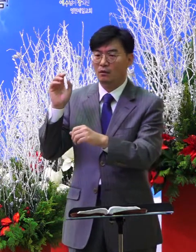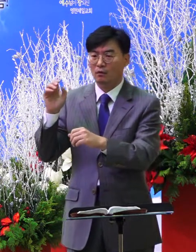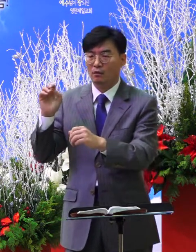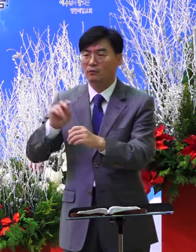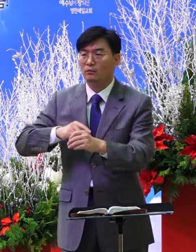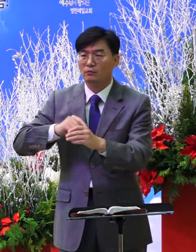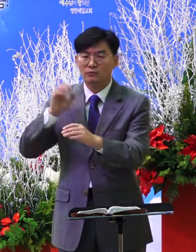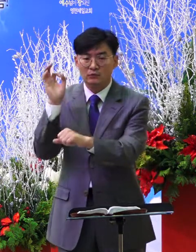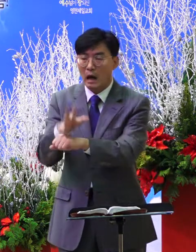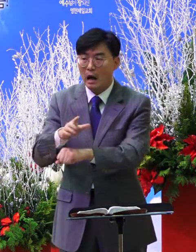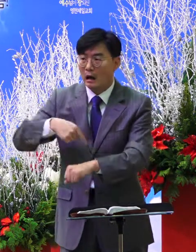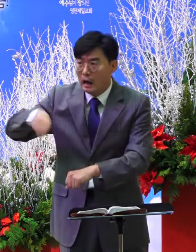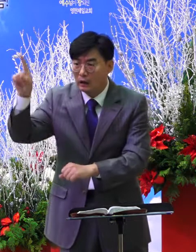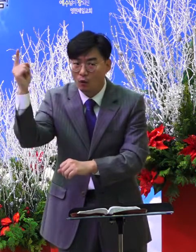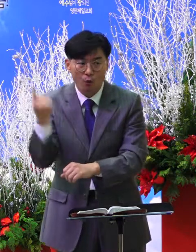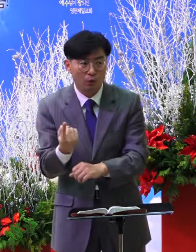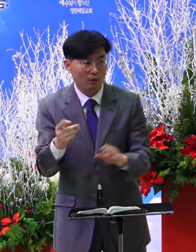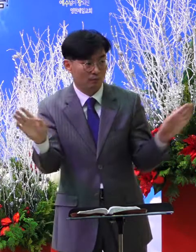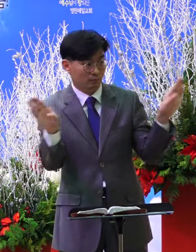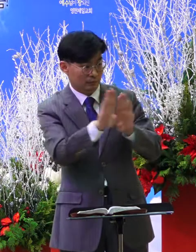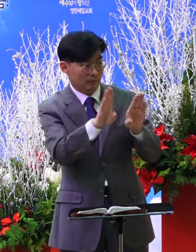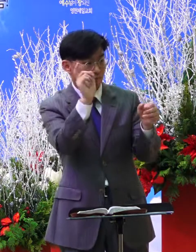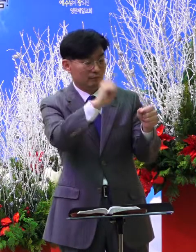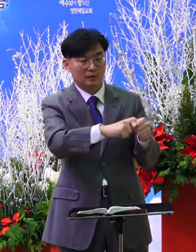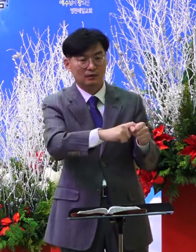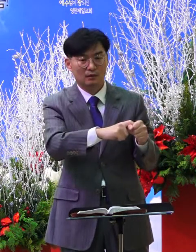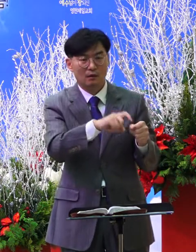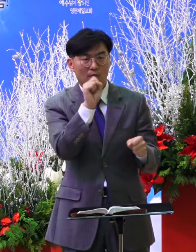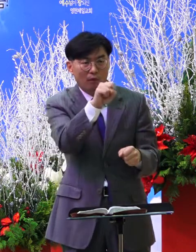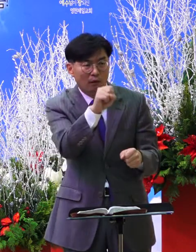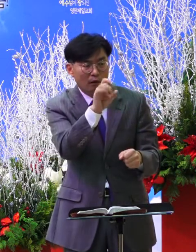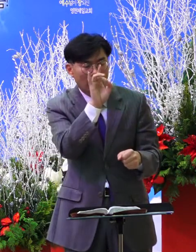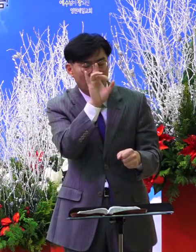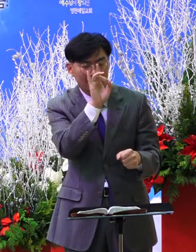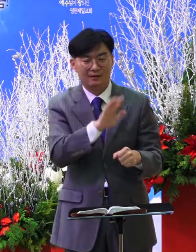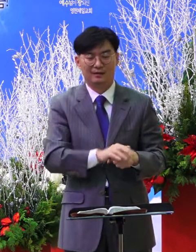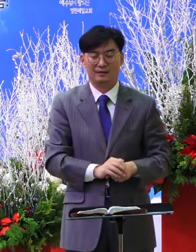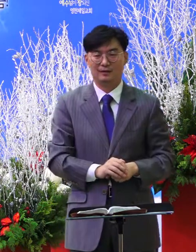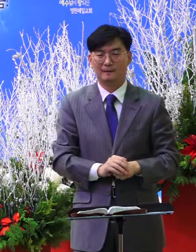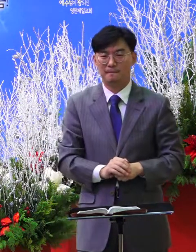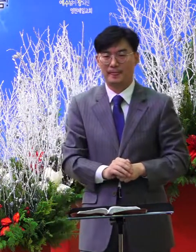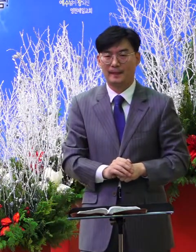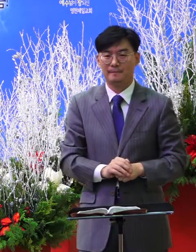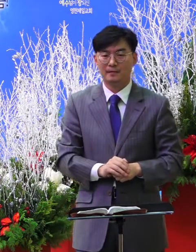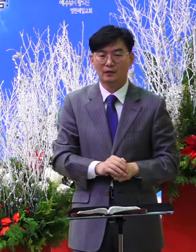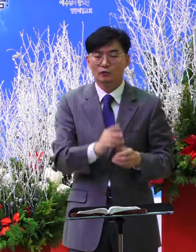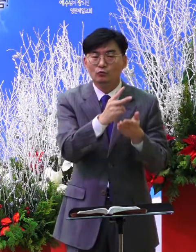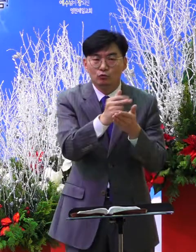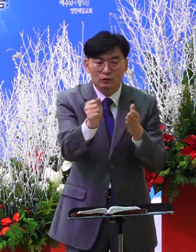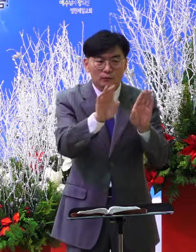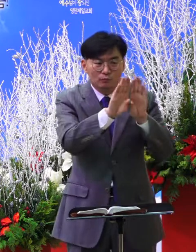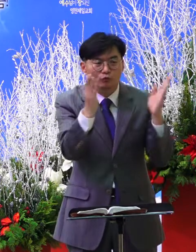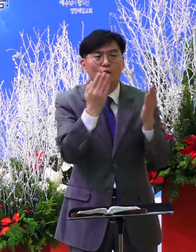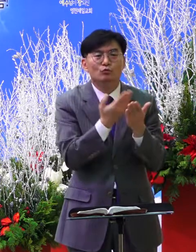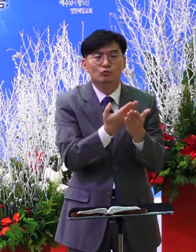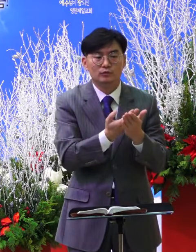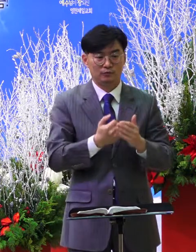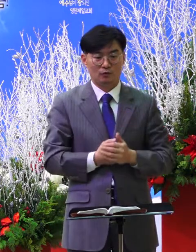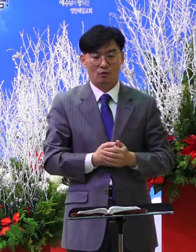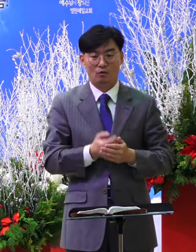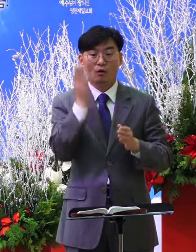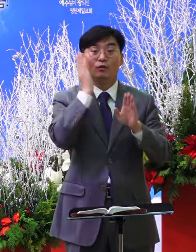문을 열어주소서. 문을 두드렸습니다. kyrie kyrie 나의 주님 나의 주님 문 열어주십시오.